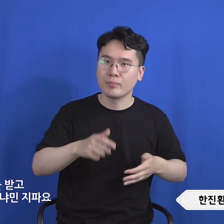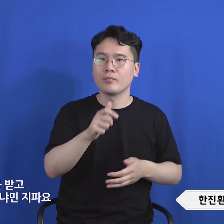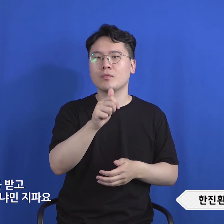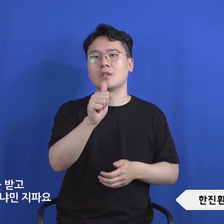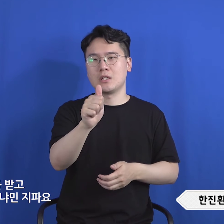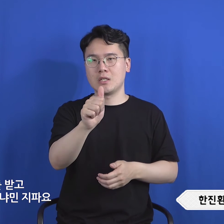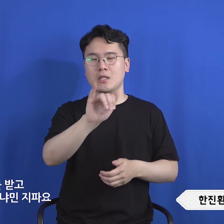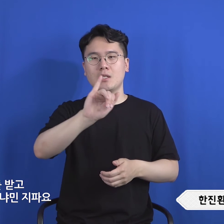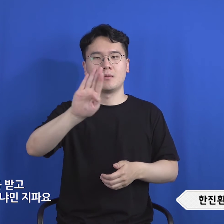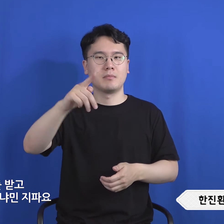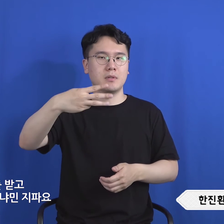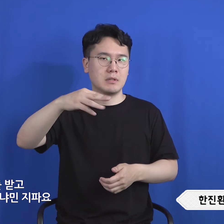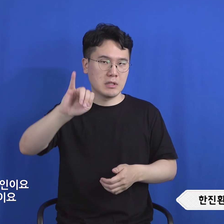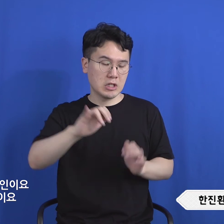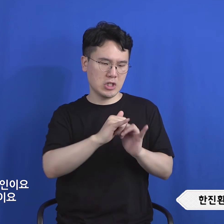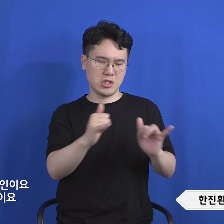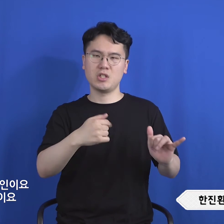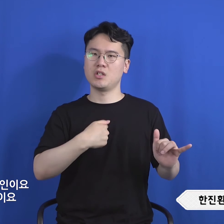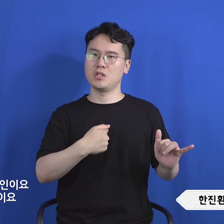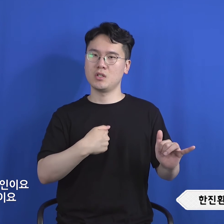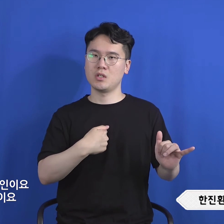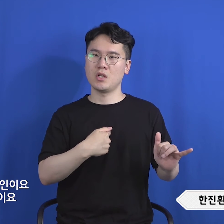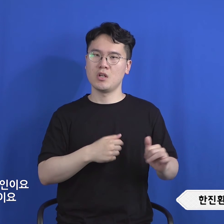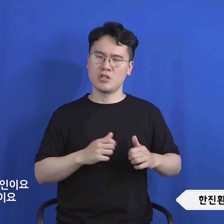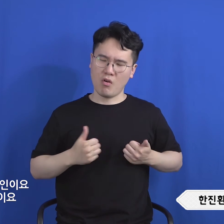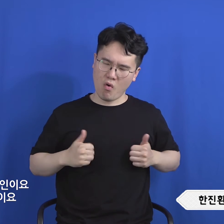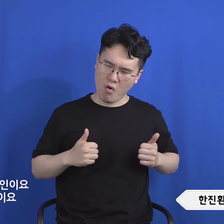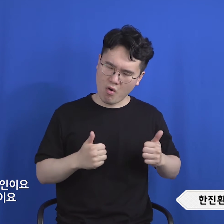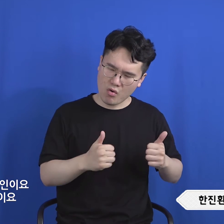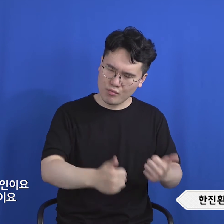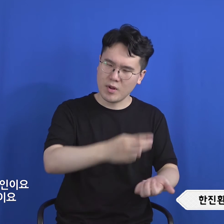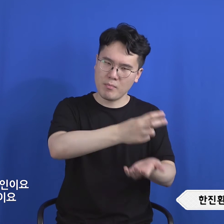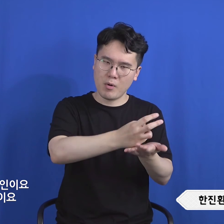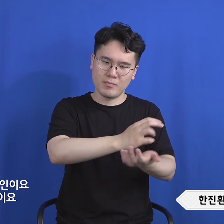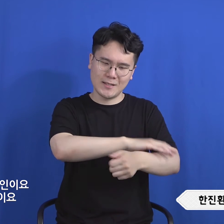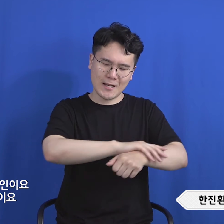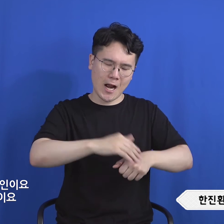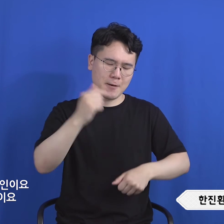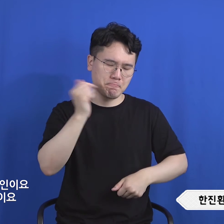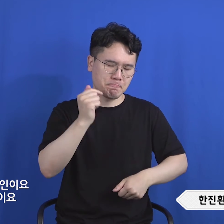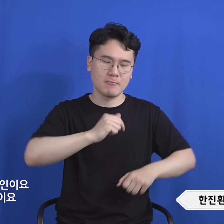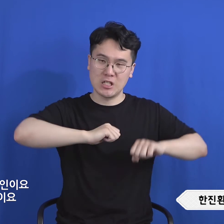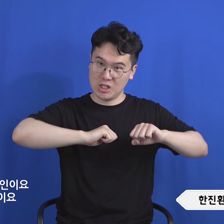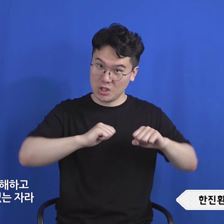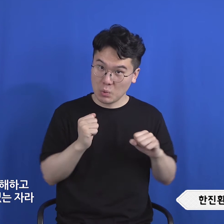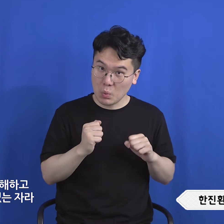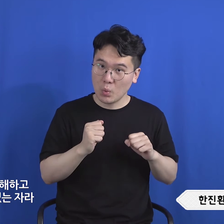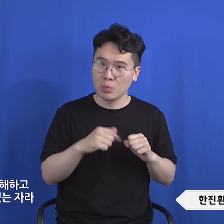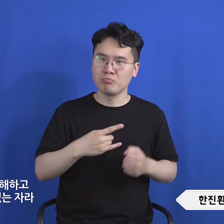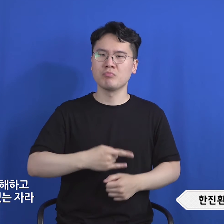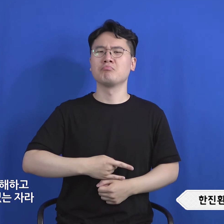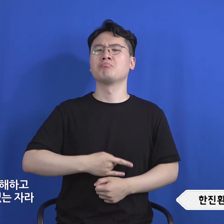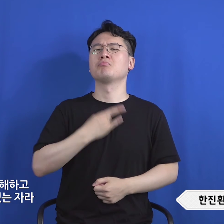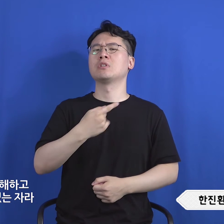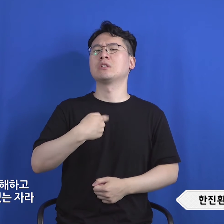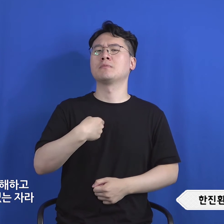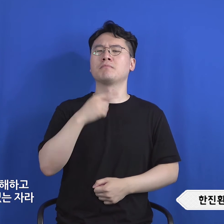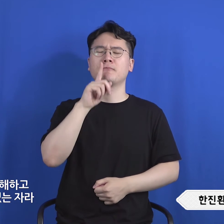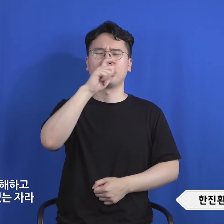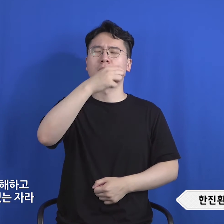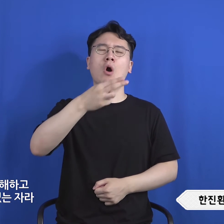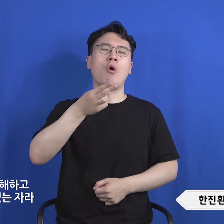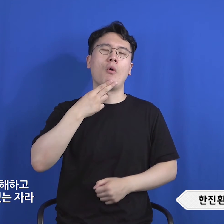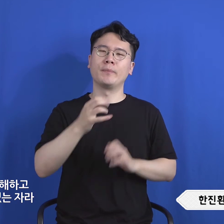중에 히브리인이요 율법으로는 바리새인이요 열심으로는 교회를 핍박해하고 율법의 의로는 흠이 없는 자라.